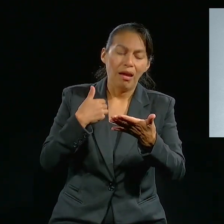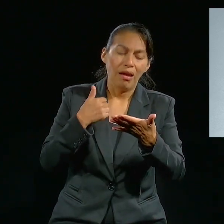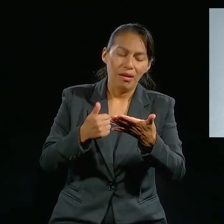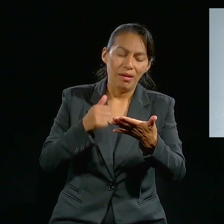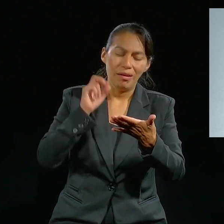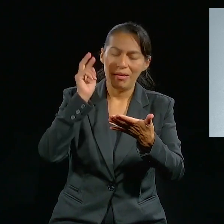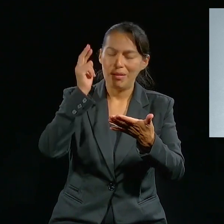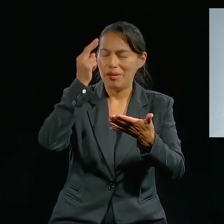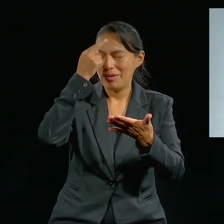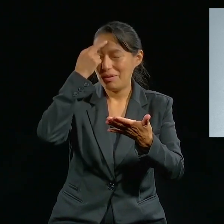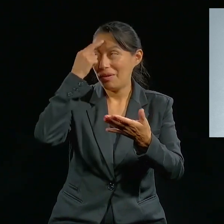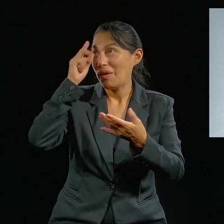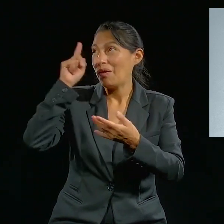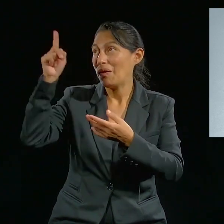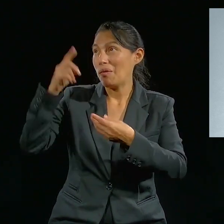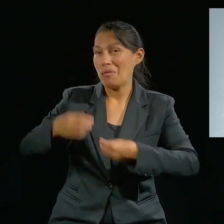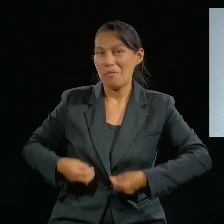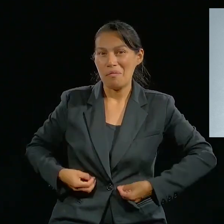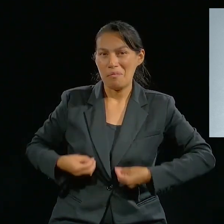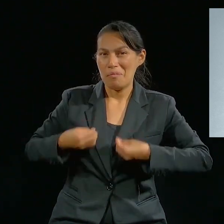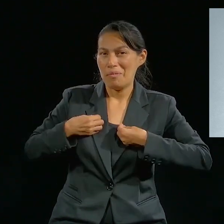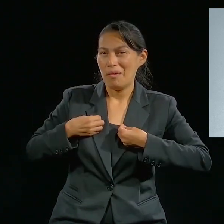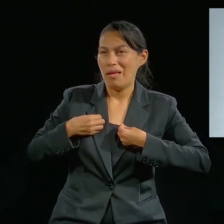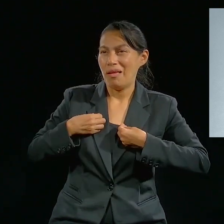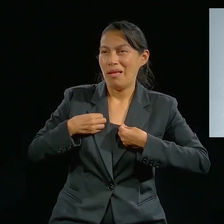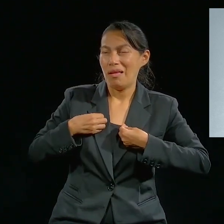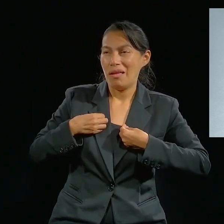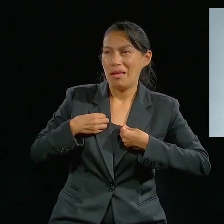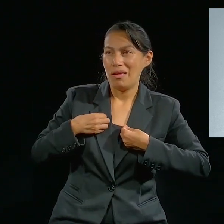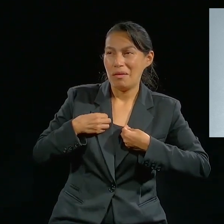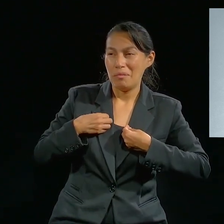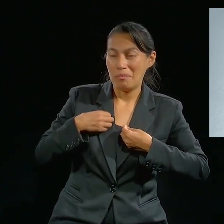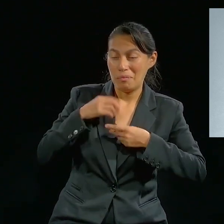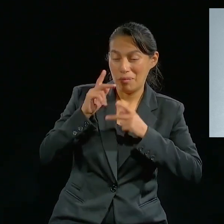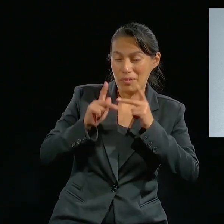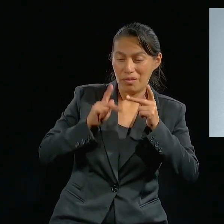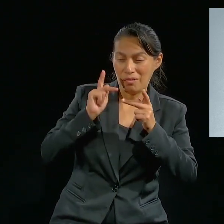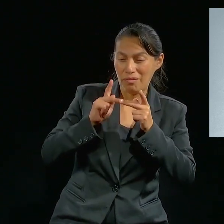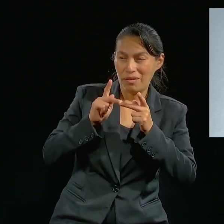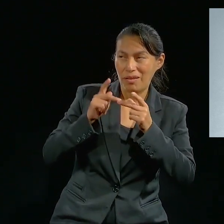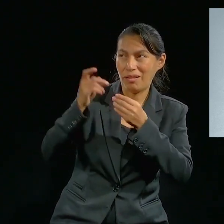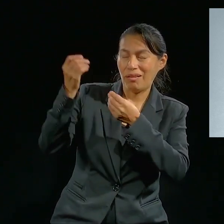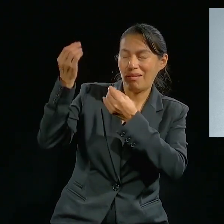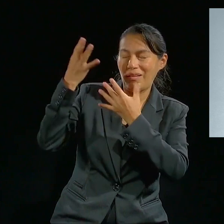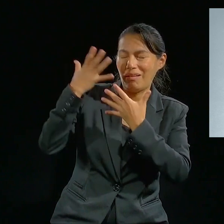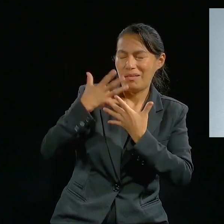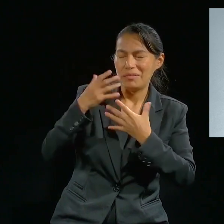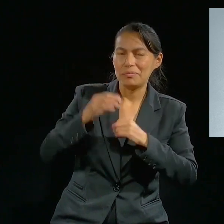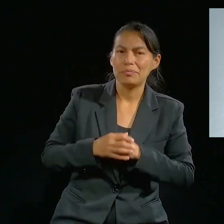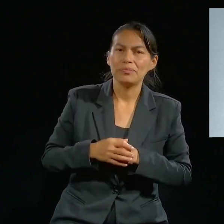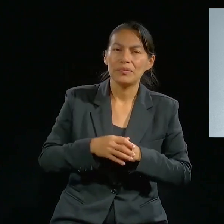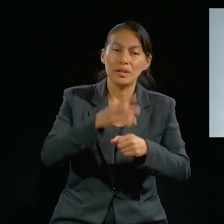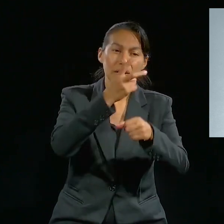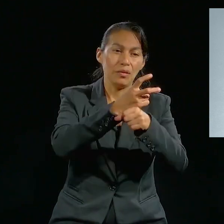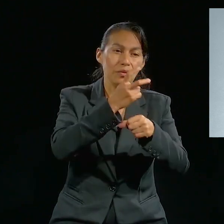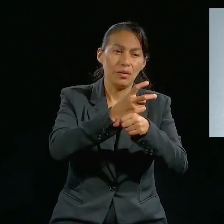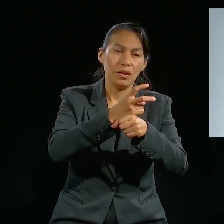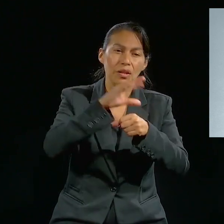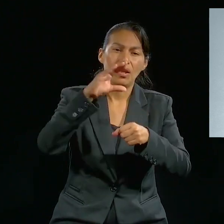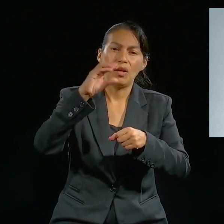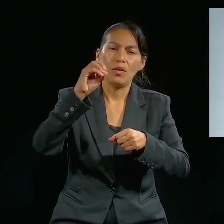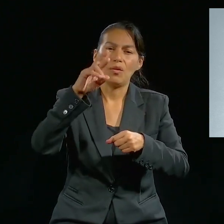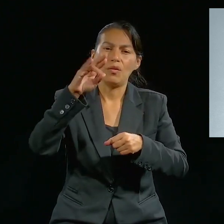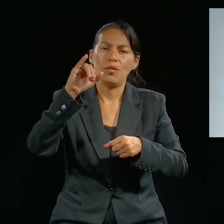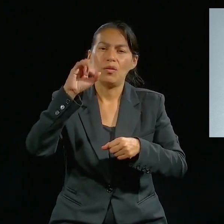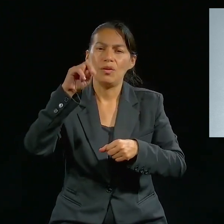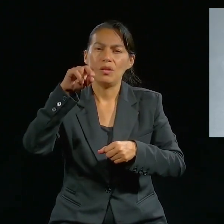perfecta para nuestra vida porque él desea lo mejor la cita se encuentra en segunda de Corintios 12